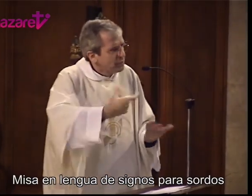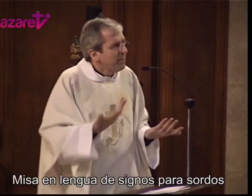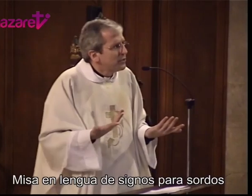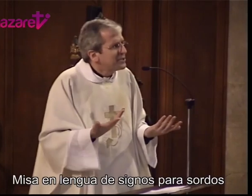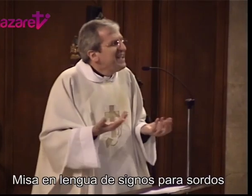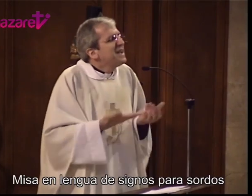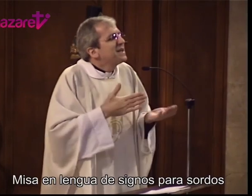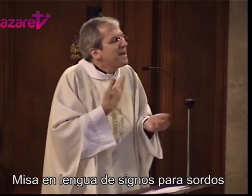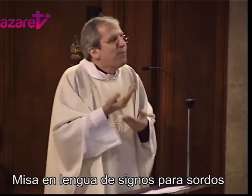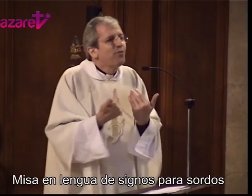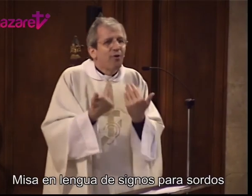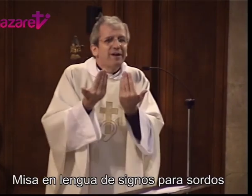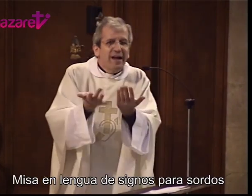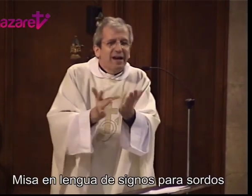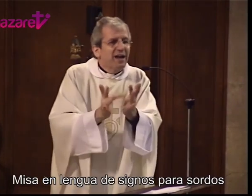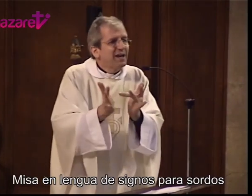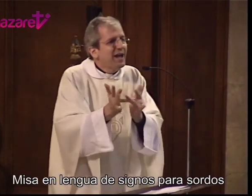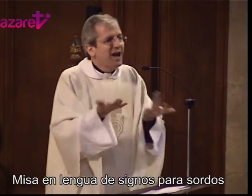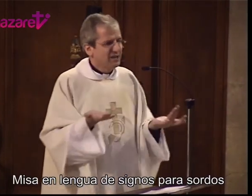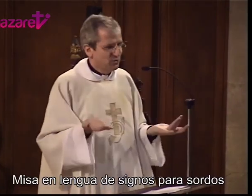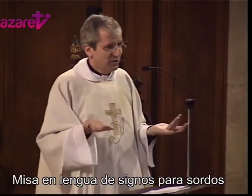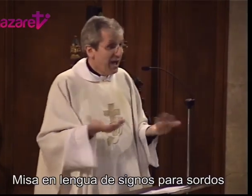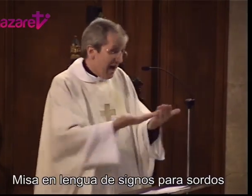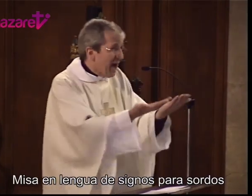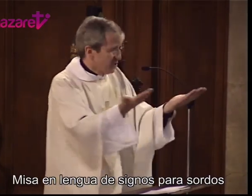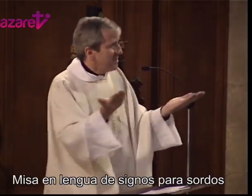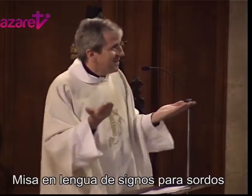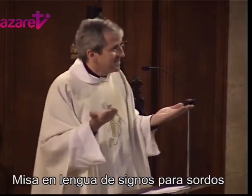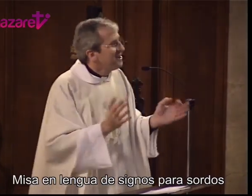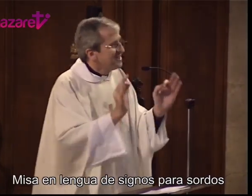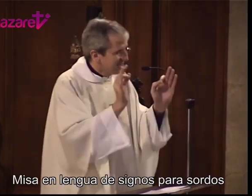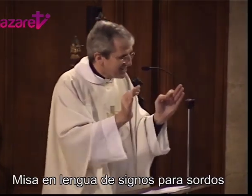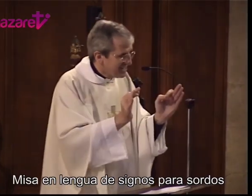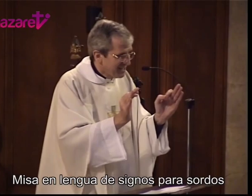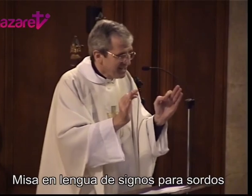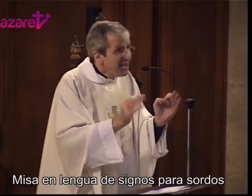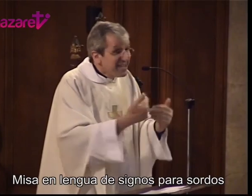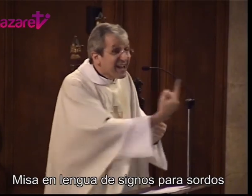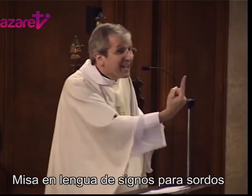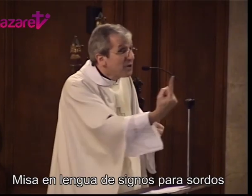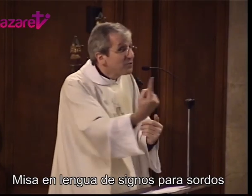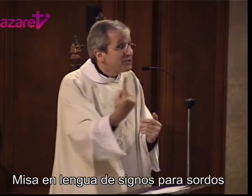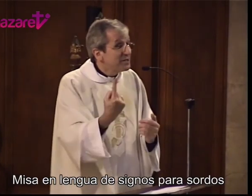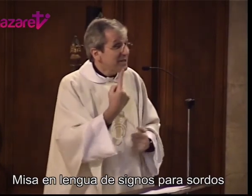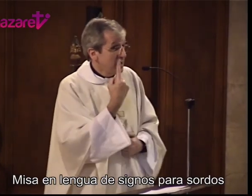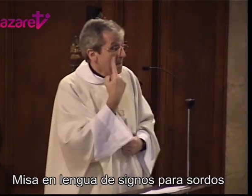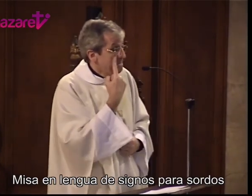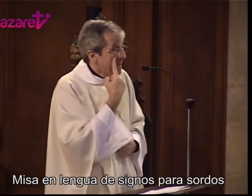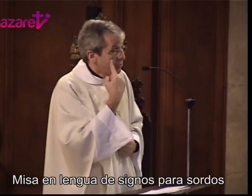preguntémonos, ¿qué puedo regalarle a Jesús? A los demás, sí. Y en cada uno de los demás vemos